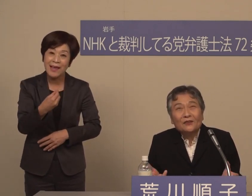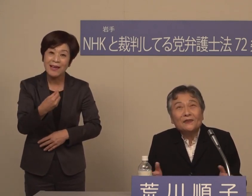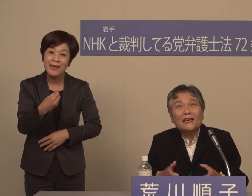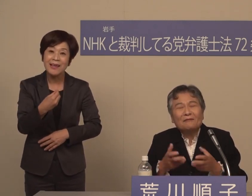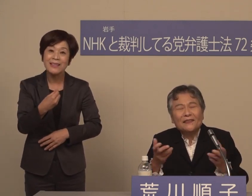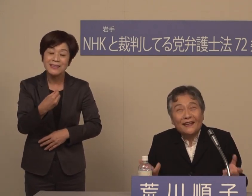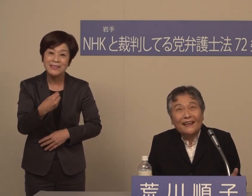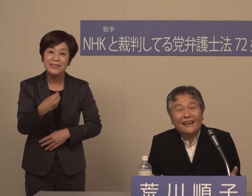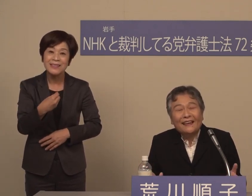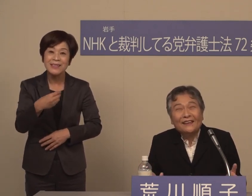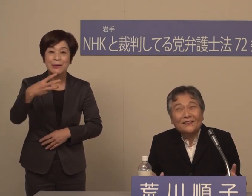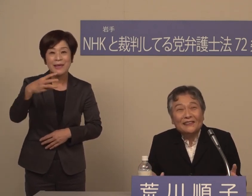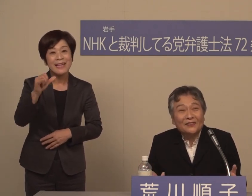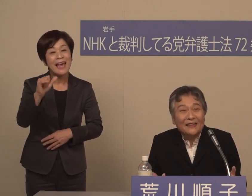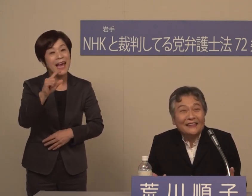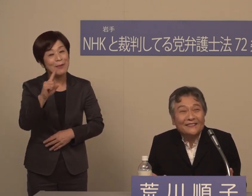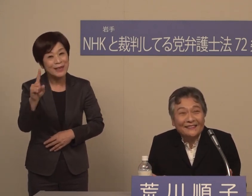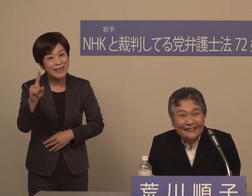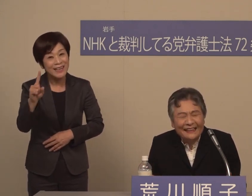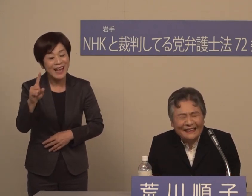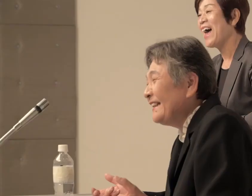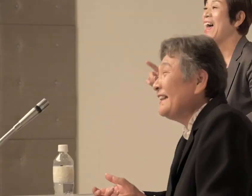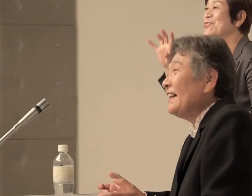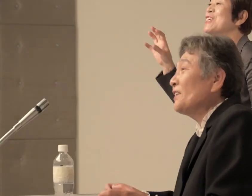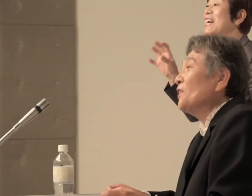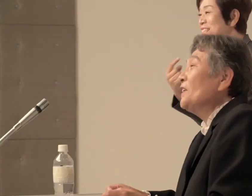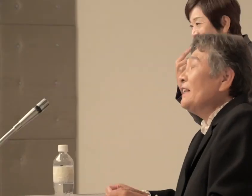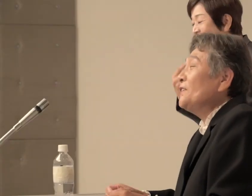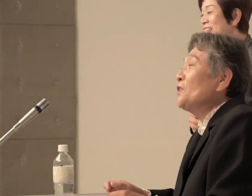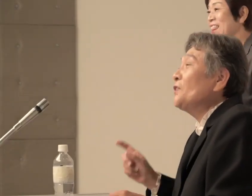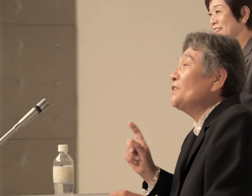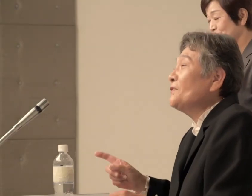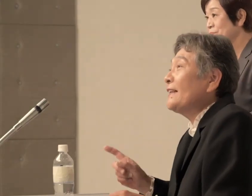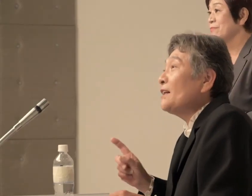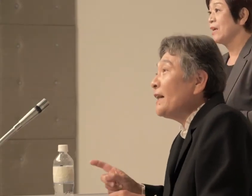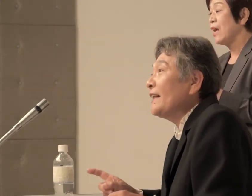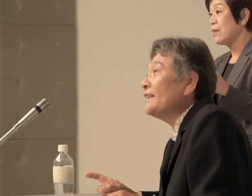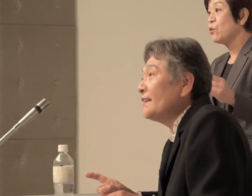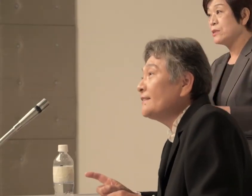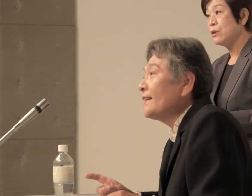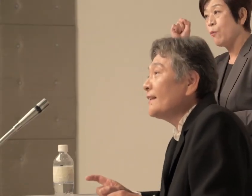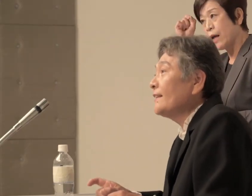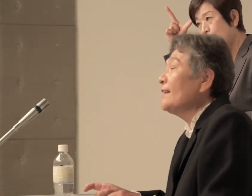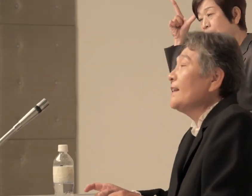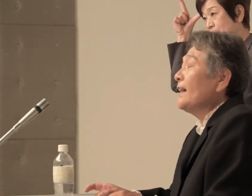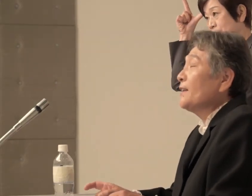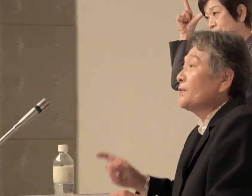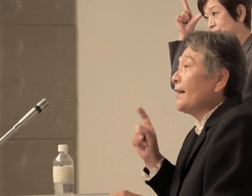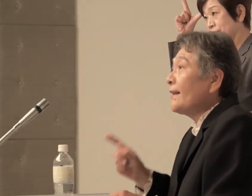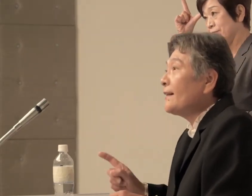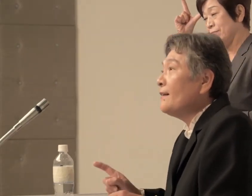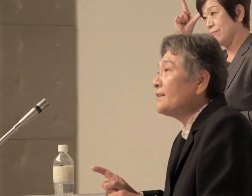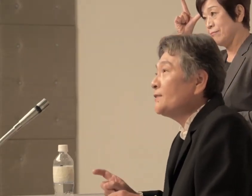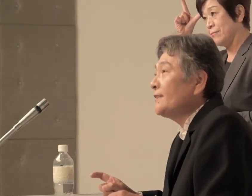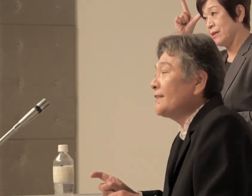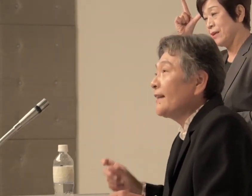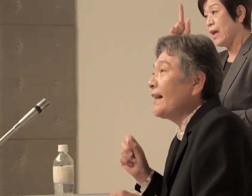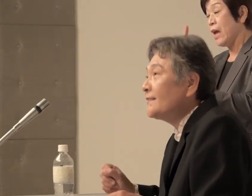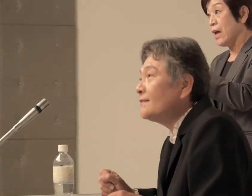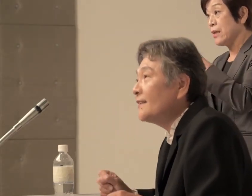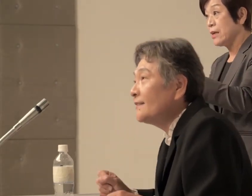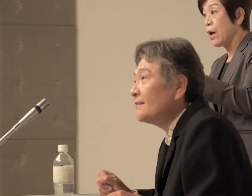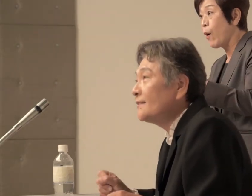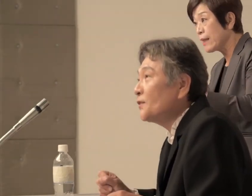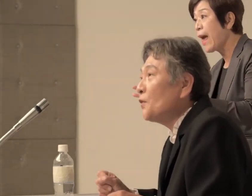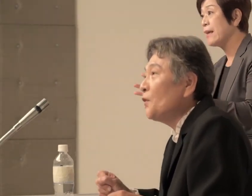であの雅で今でしょばっかり言ってるかなあの日本人は頭がいいんですだからねあの戦わずにして